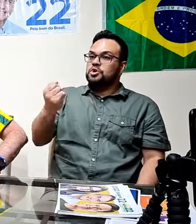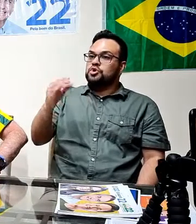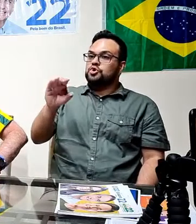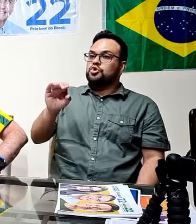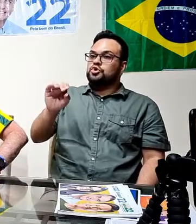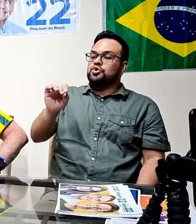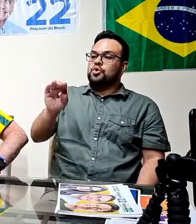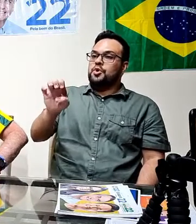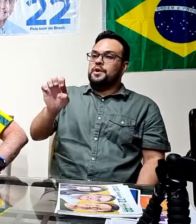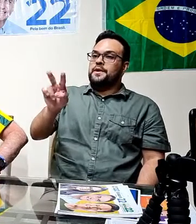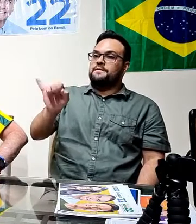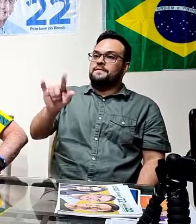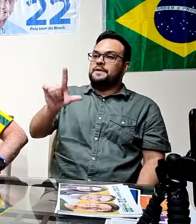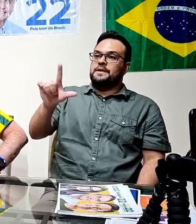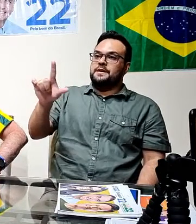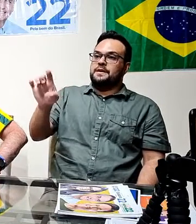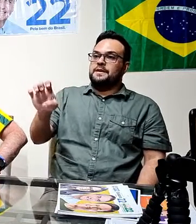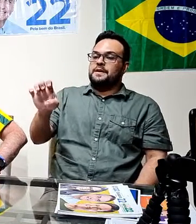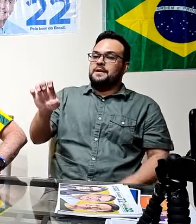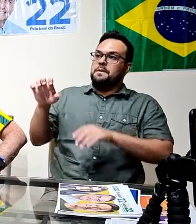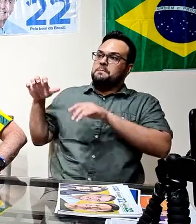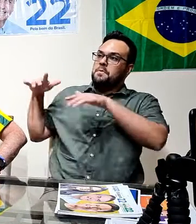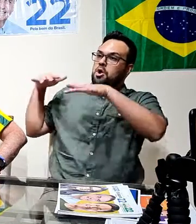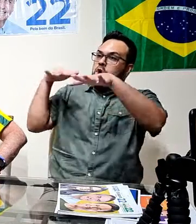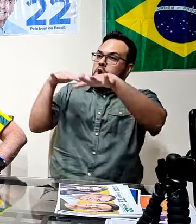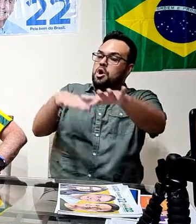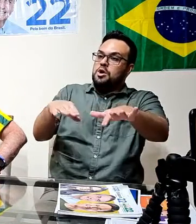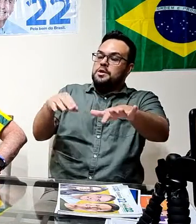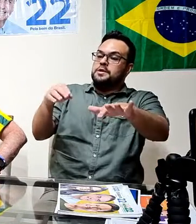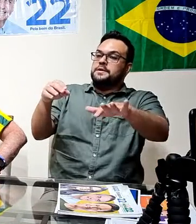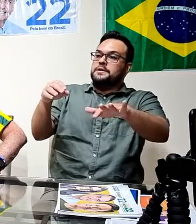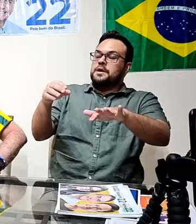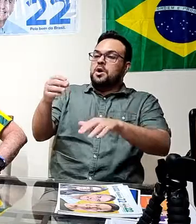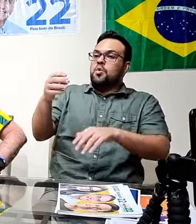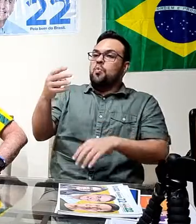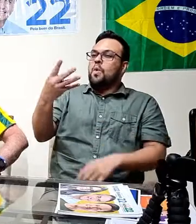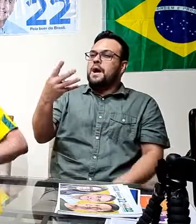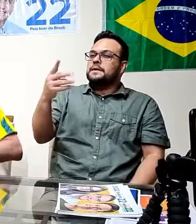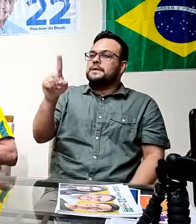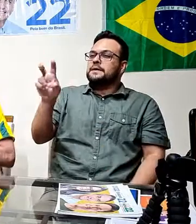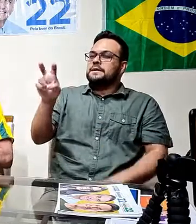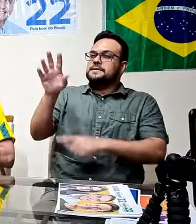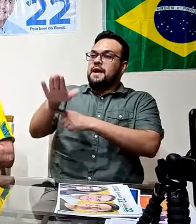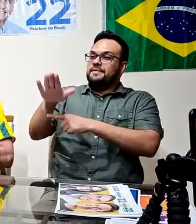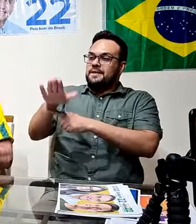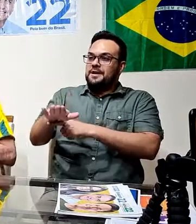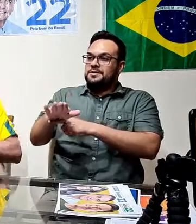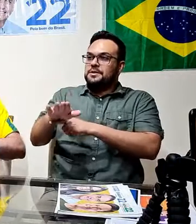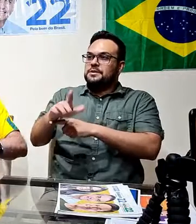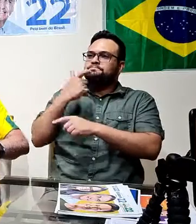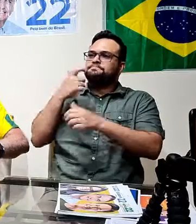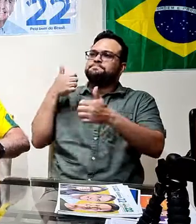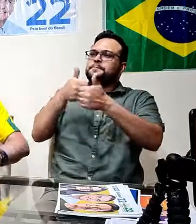16 a concentração de Joinville, né? A largada, 16h15, na Avenida Santos Dumont. Deve ser próximo ao